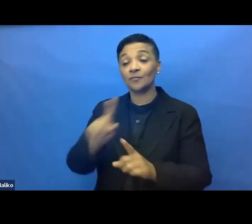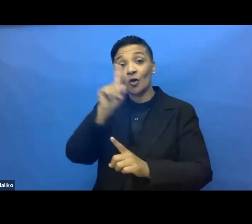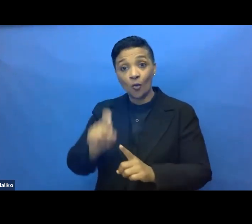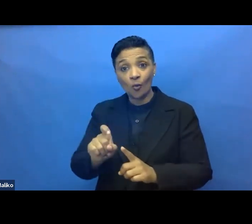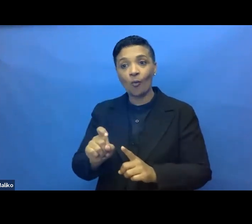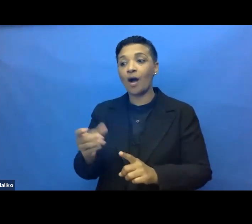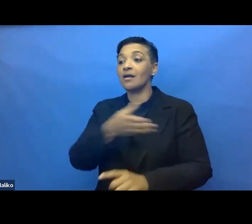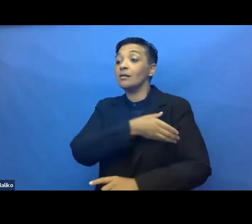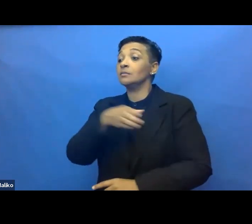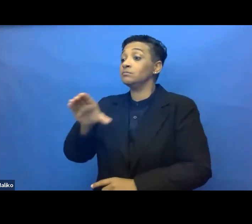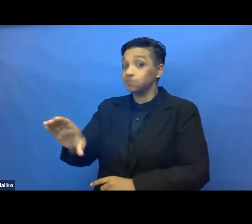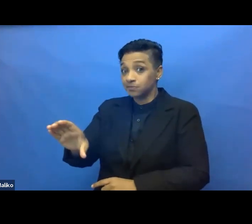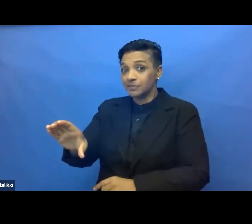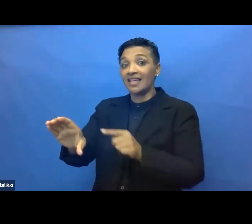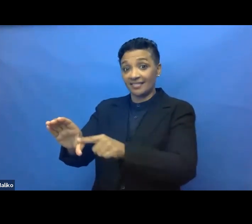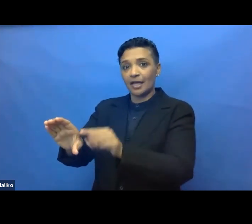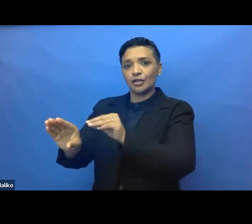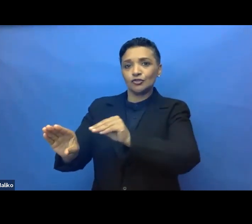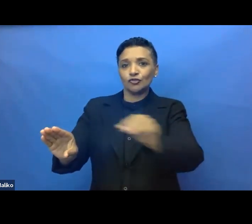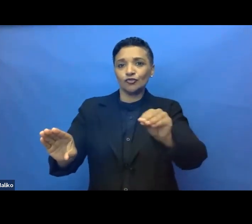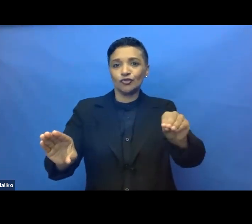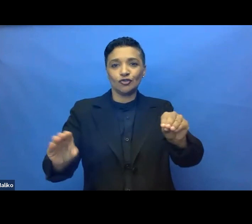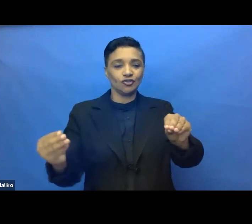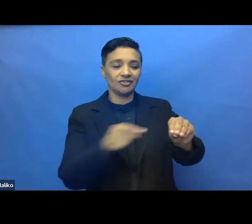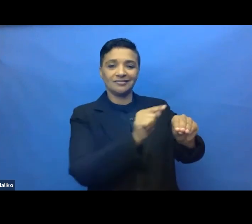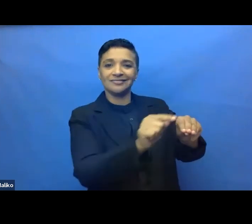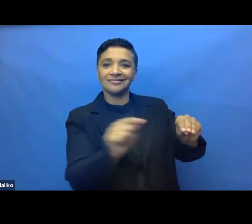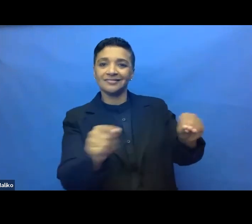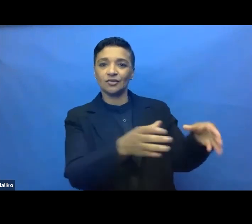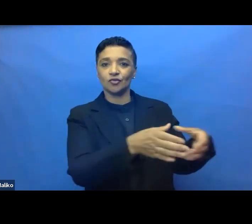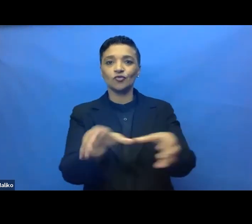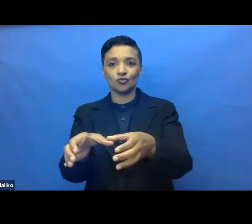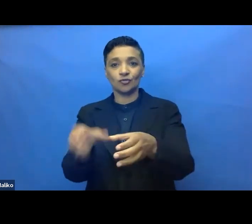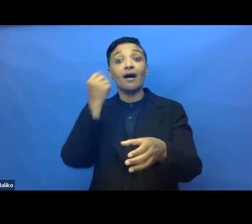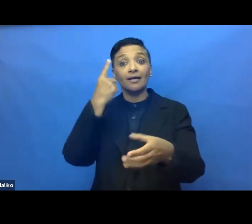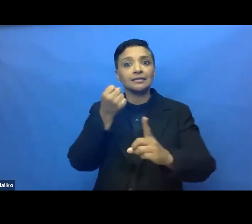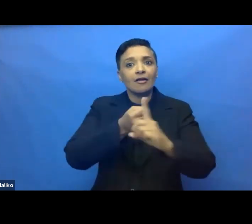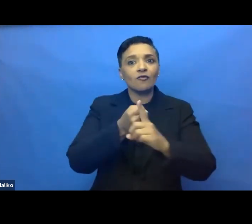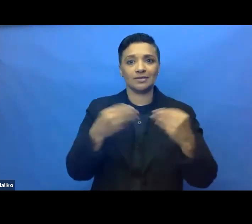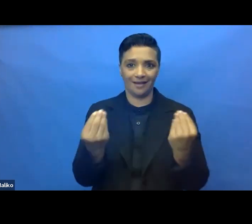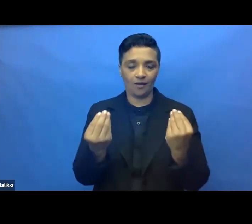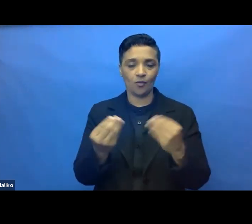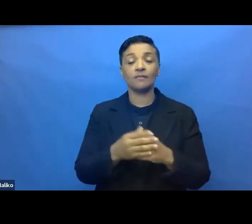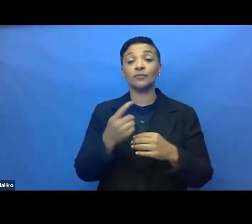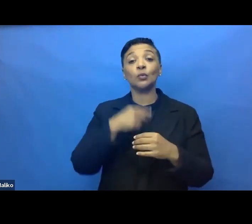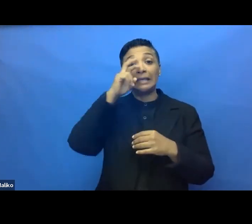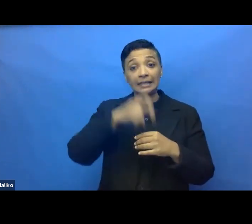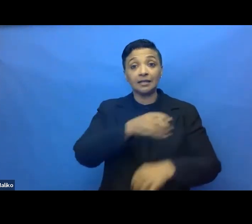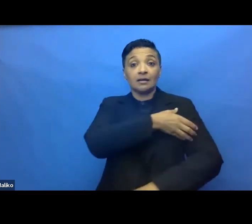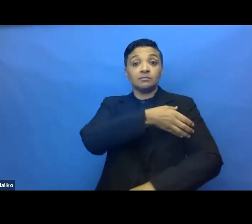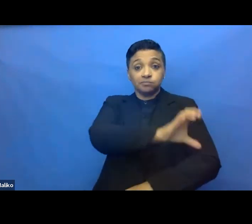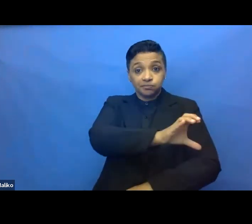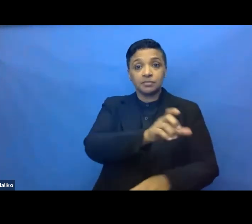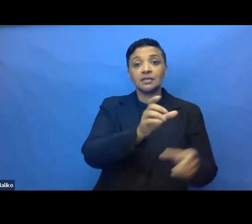doivent avoir leur capacité renforcée pour créer des